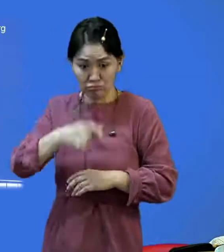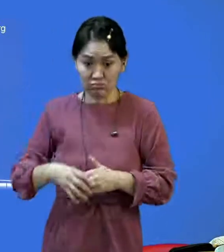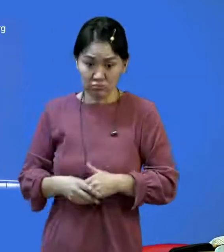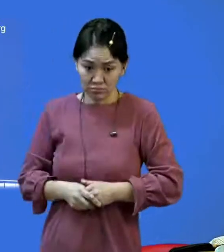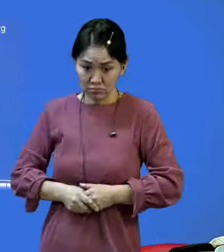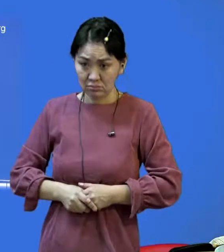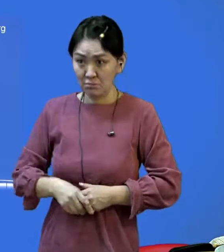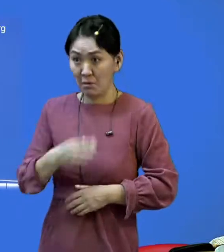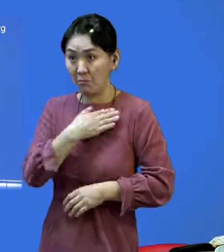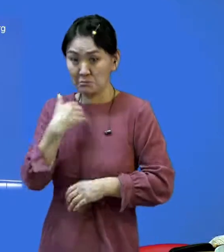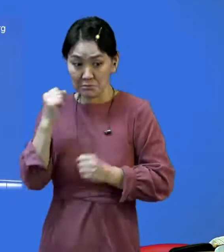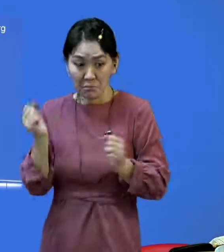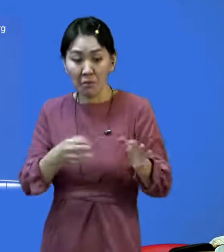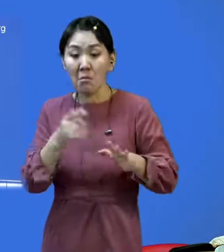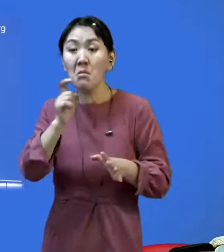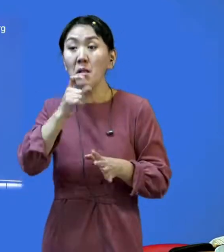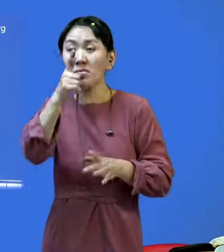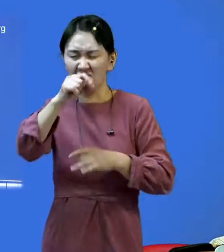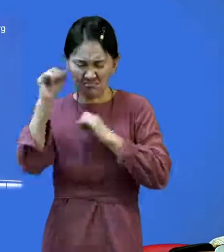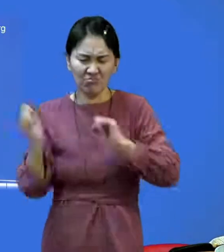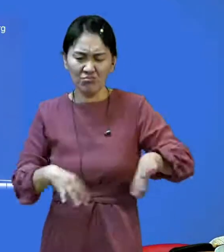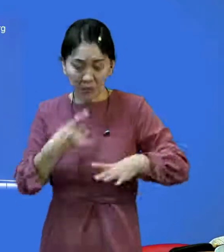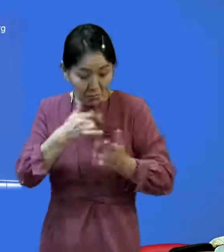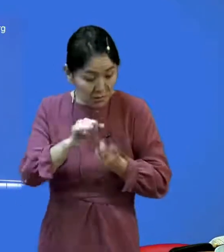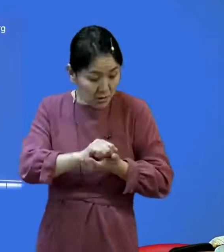Эзэн хизээ хайна гэж хэлсэн юм.